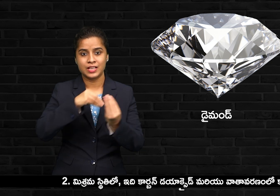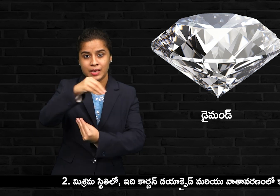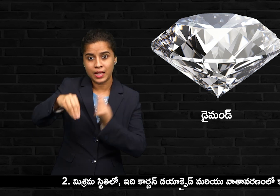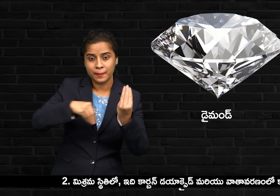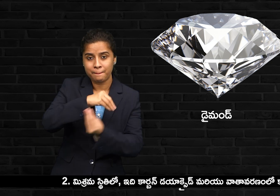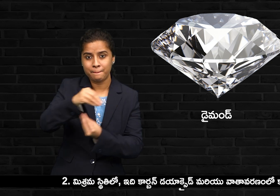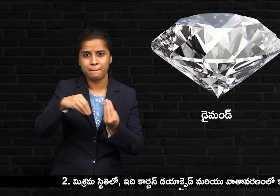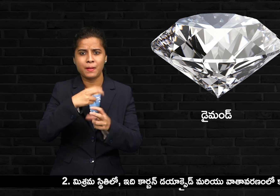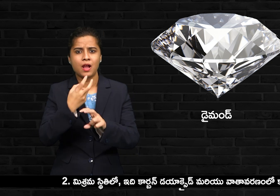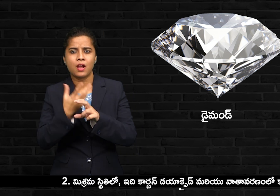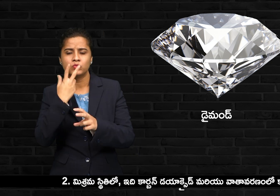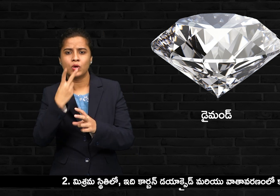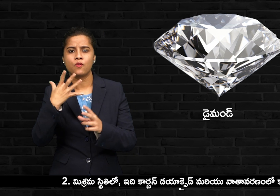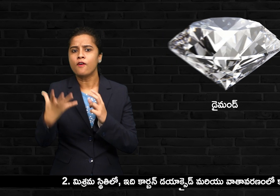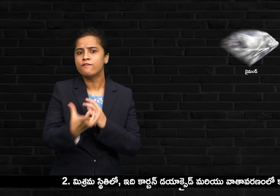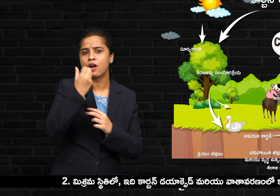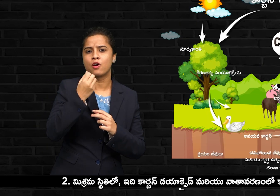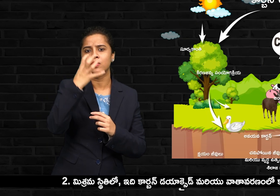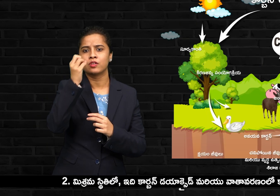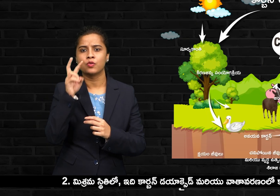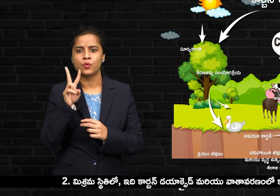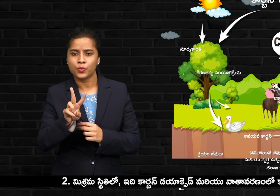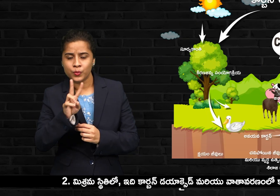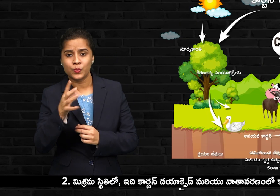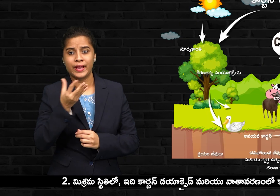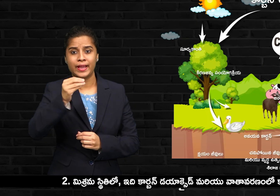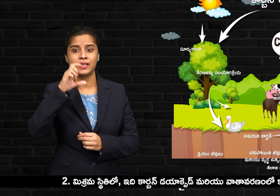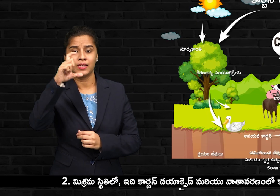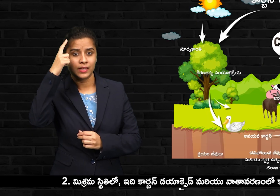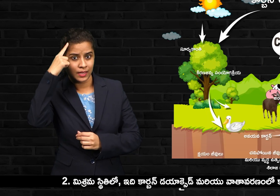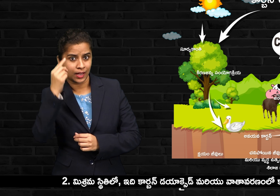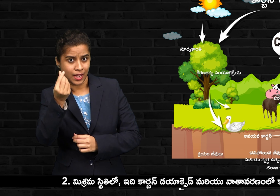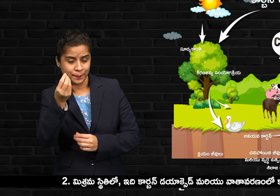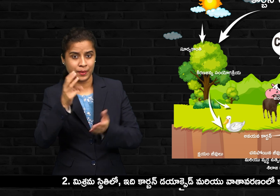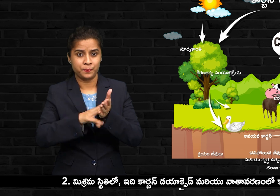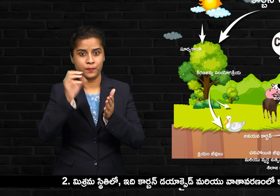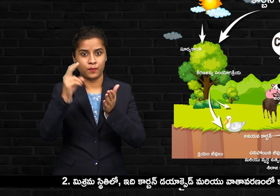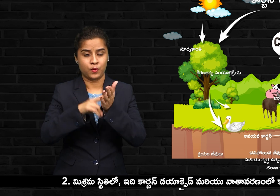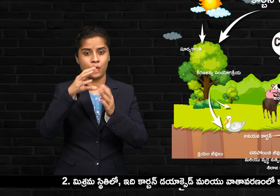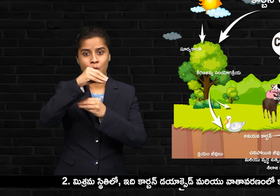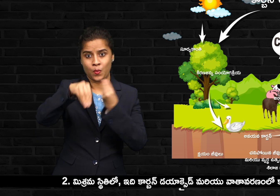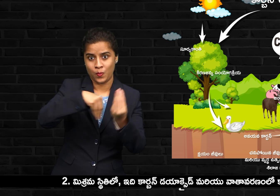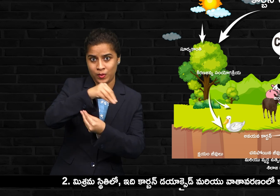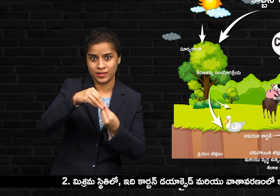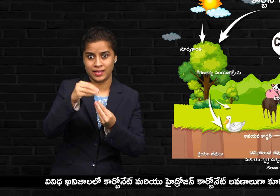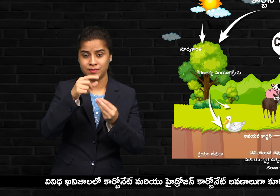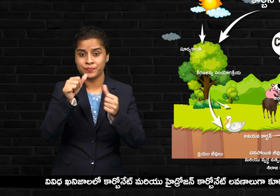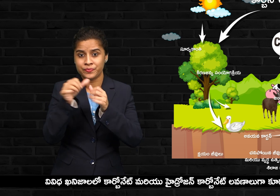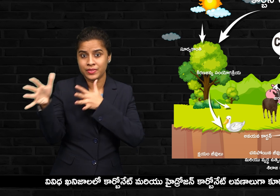2. మిశ్రమ స్థితిలో ఇది కార్బన్ డయాక్సైడ్ మరియు వాతావరణంలో కార్బన్ మోనాక్సైడ్, వివిధ